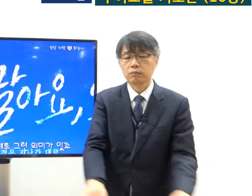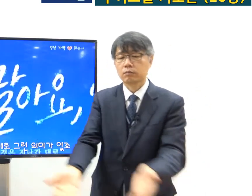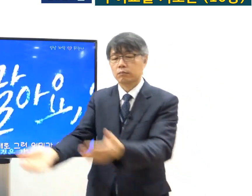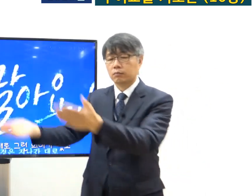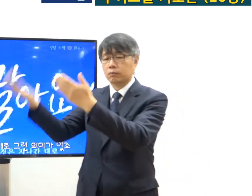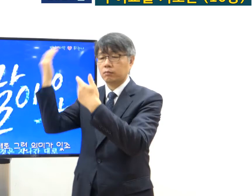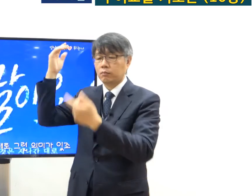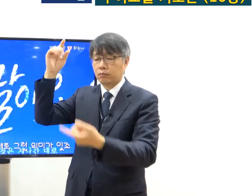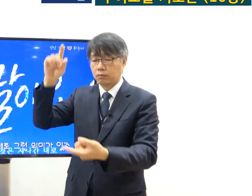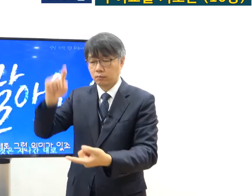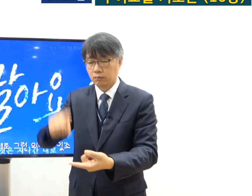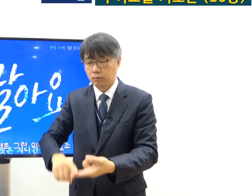지나간 대로